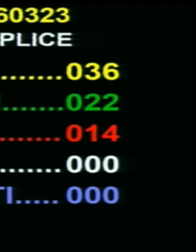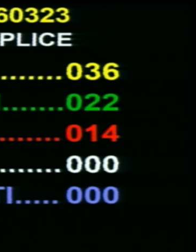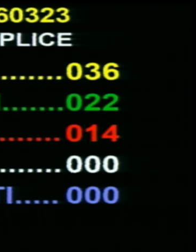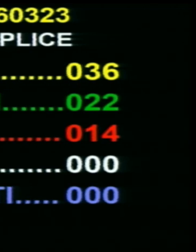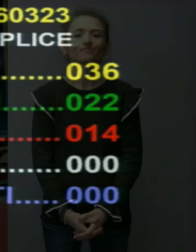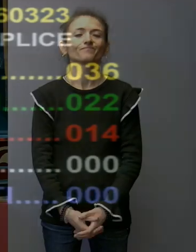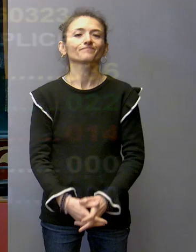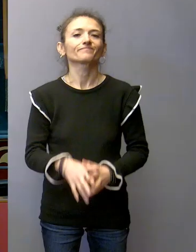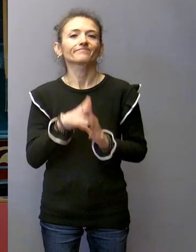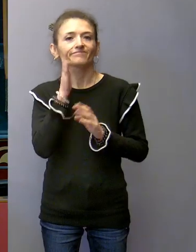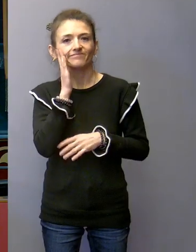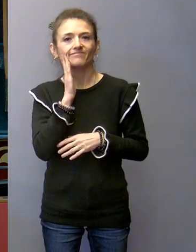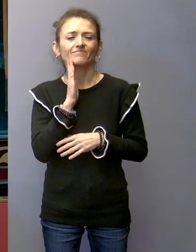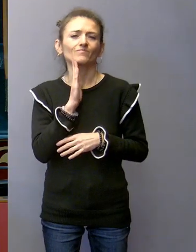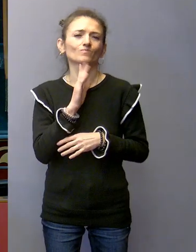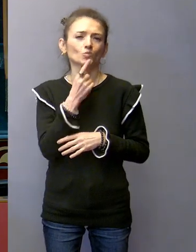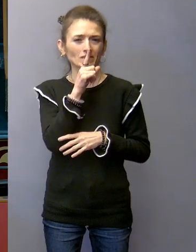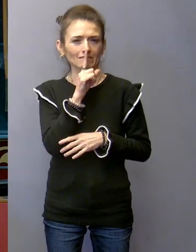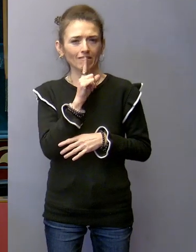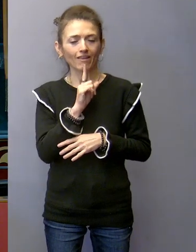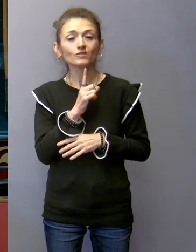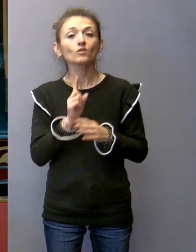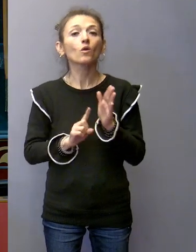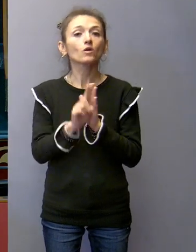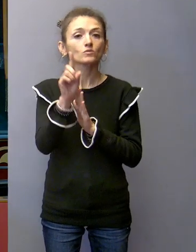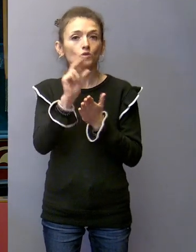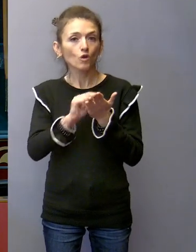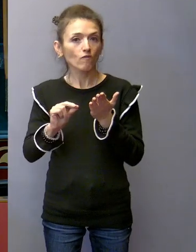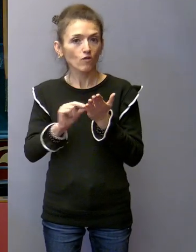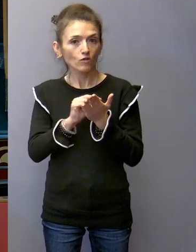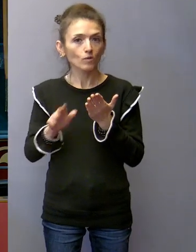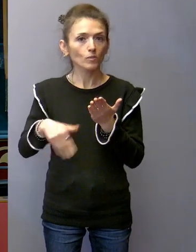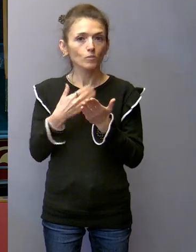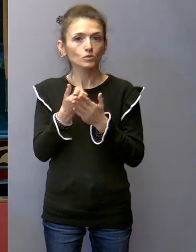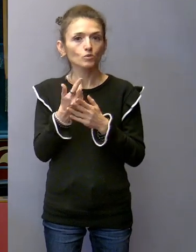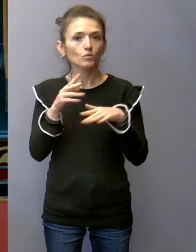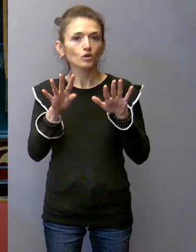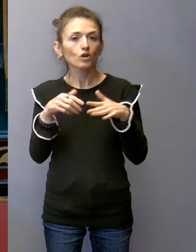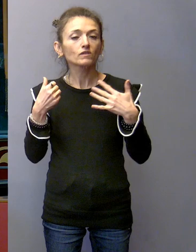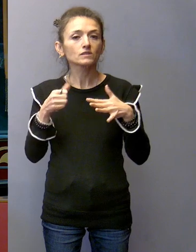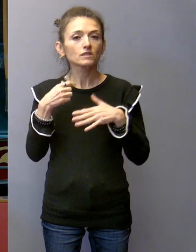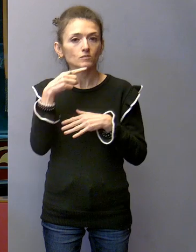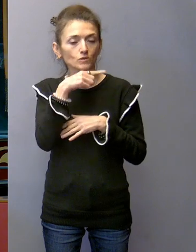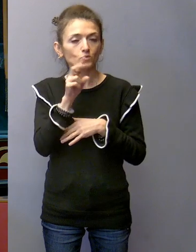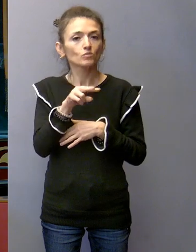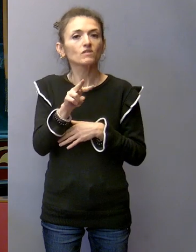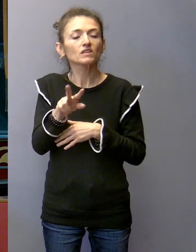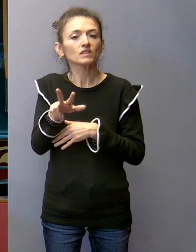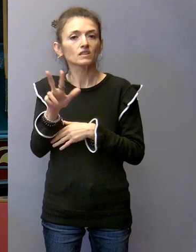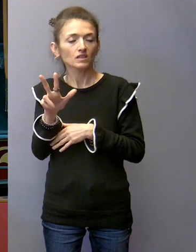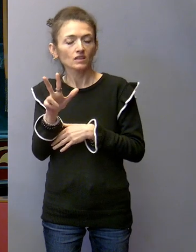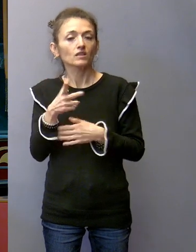Allora per cortesia un attimo di silenzio esito votazione proposta numero 9 del 16 marzo 2023